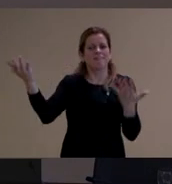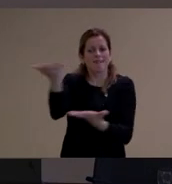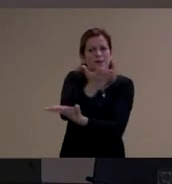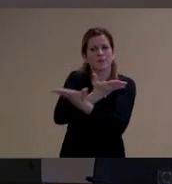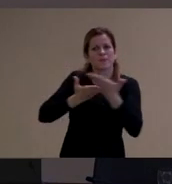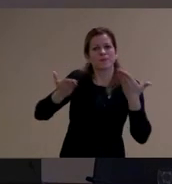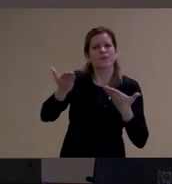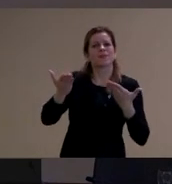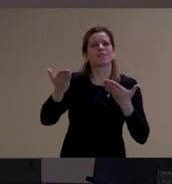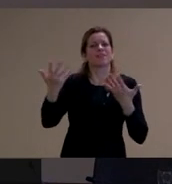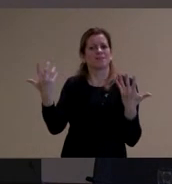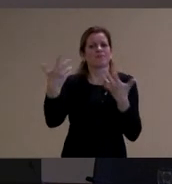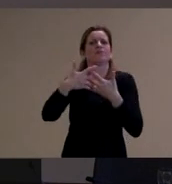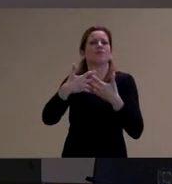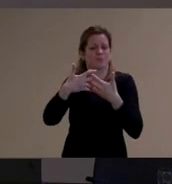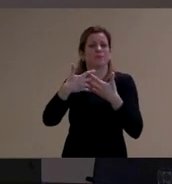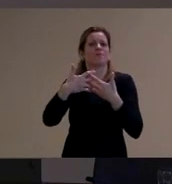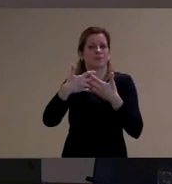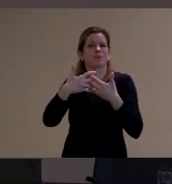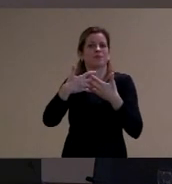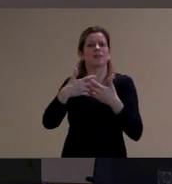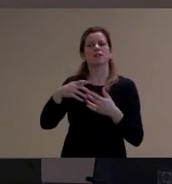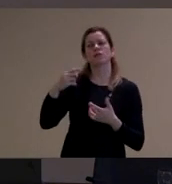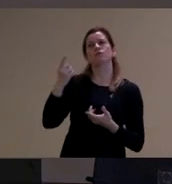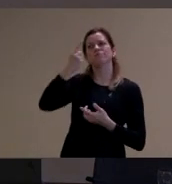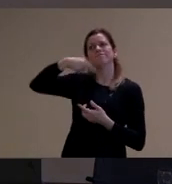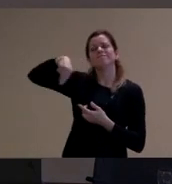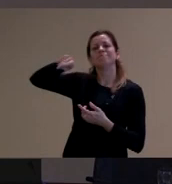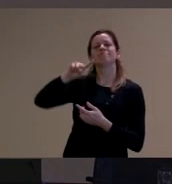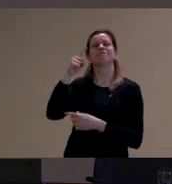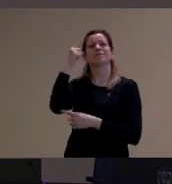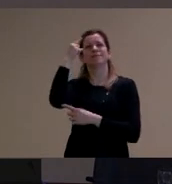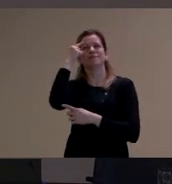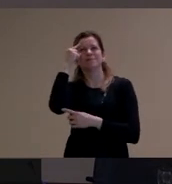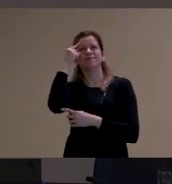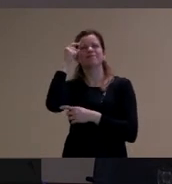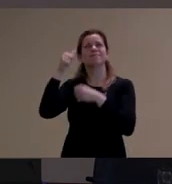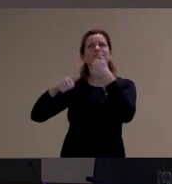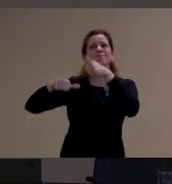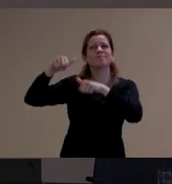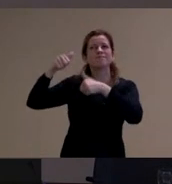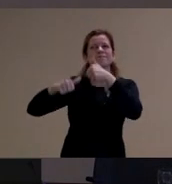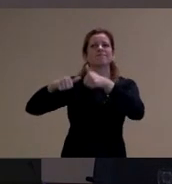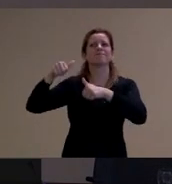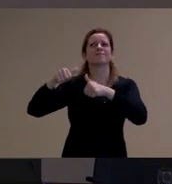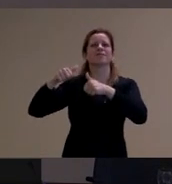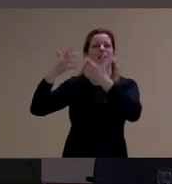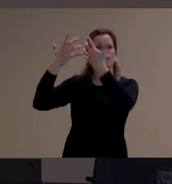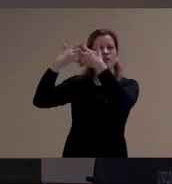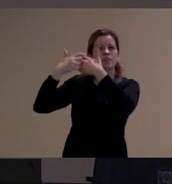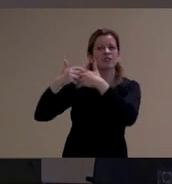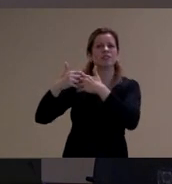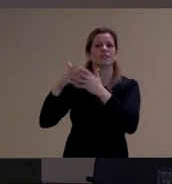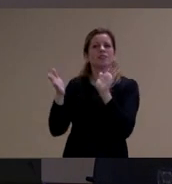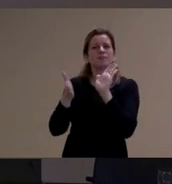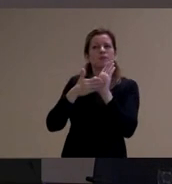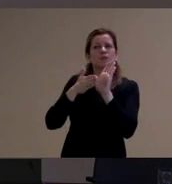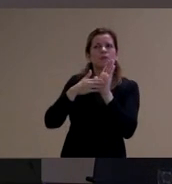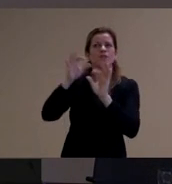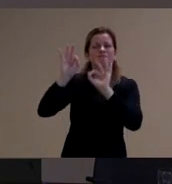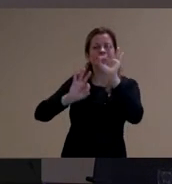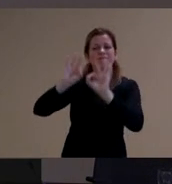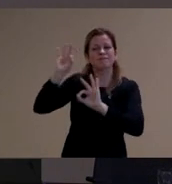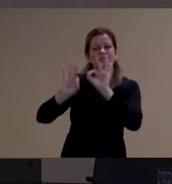inclusive para nós no momento de análise também e o quanto essa proposta organizado né